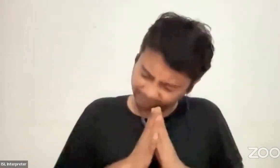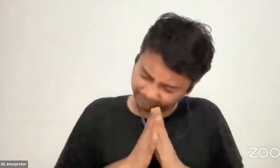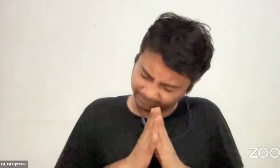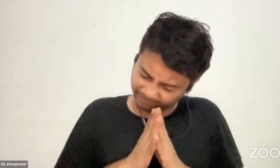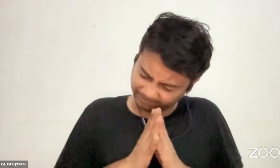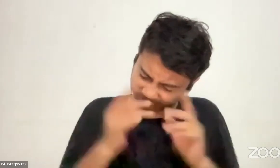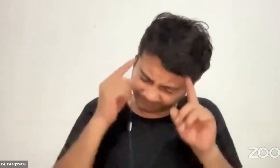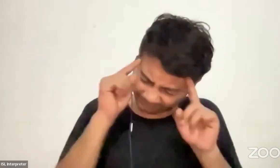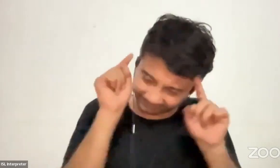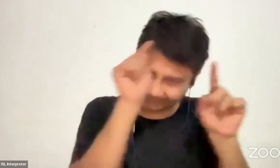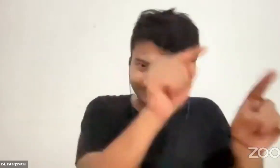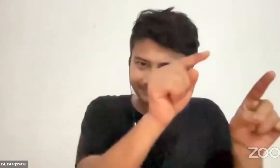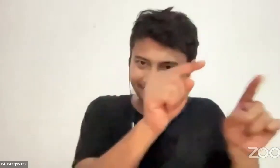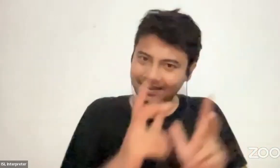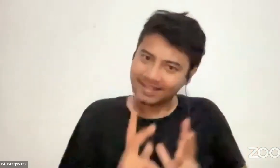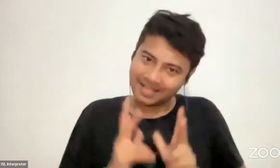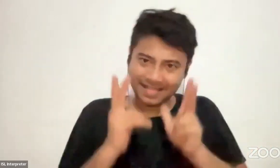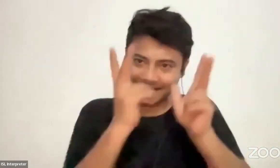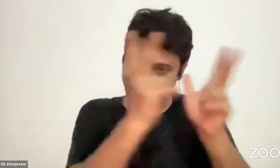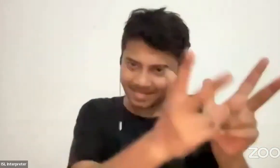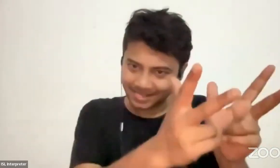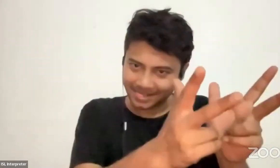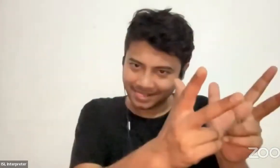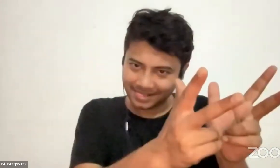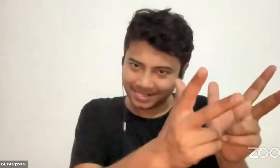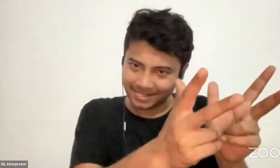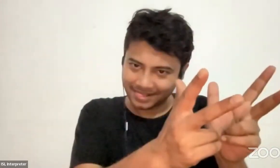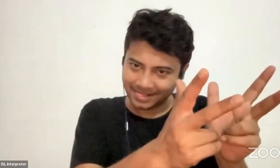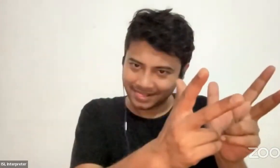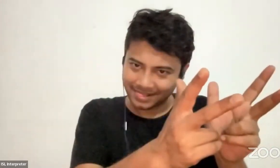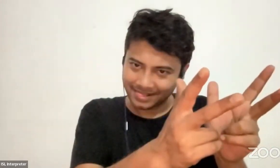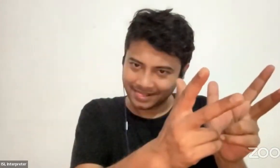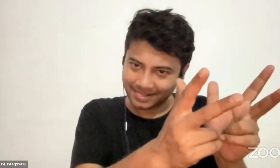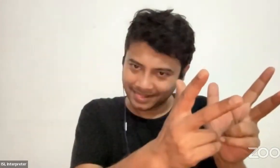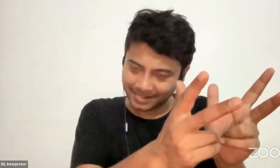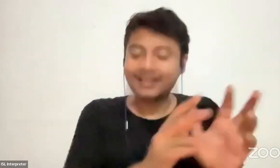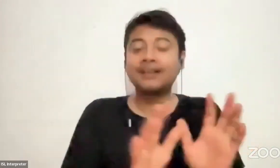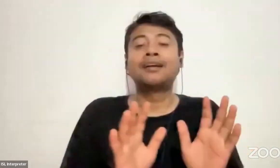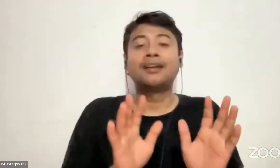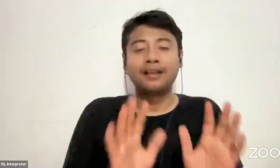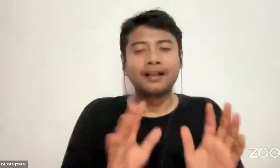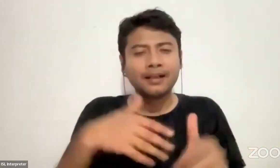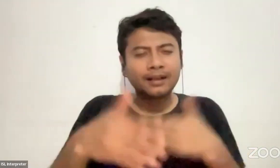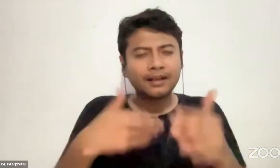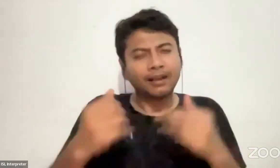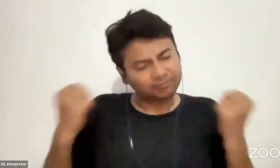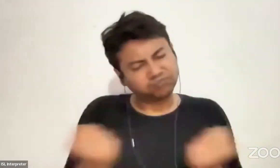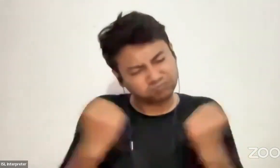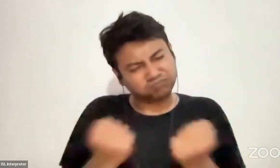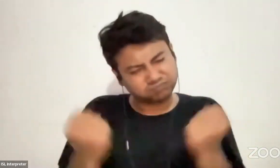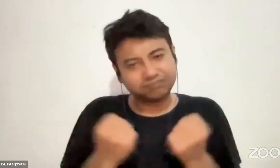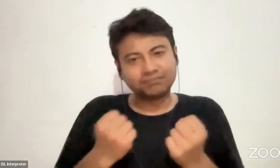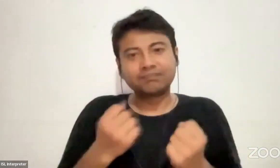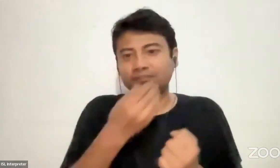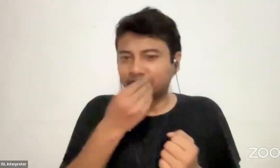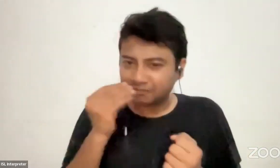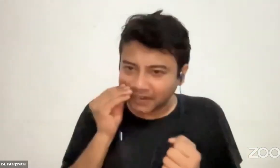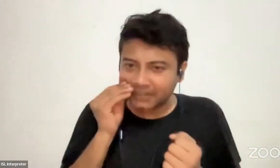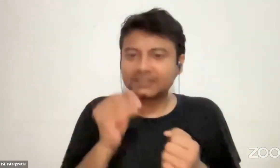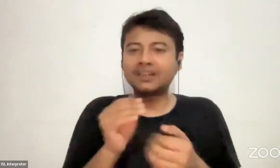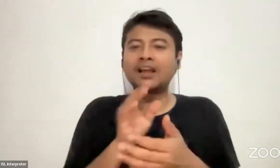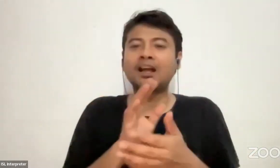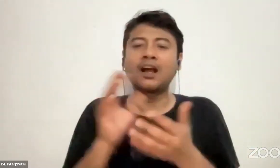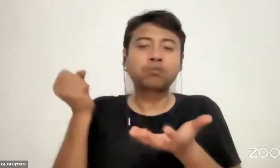और फिर क्या होगा जब वो गाड़ी मुझे मिल जाएगी तो मेरी श्रद्धा और ज्यादा उनमें प्रगाढ़ हो जाएगी।